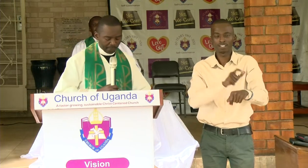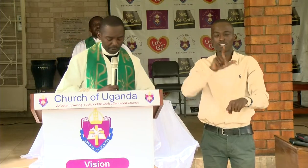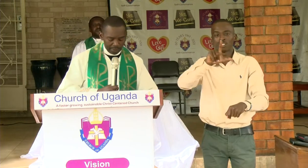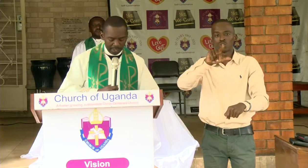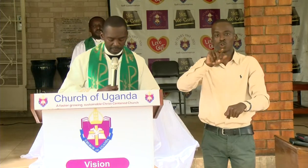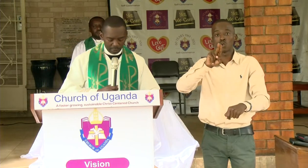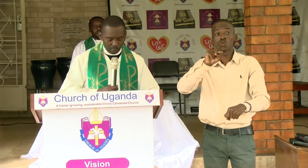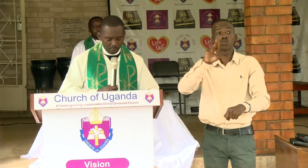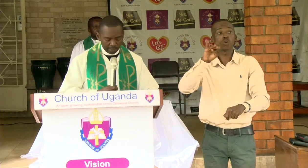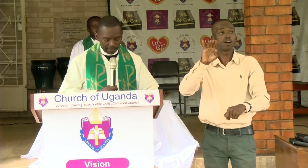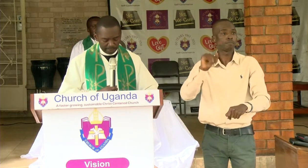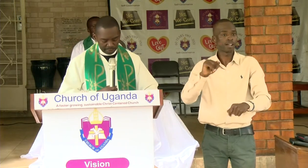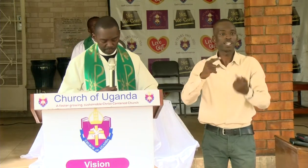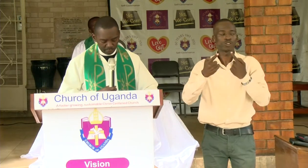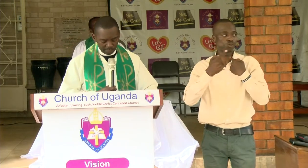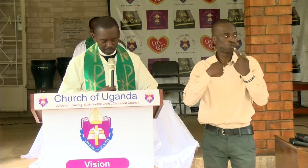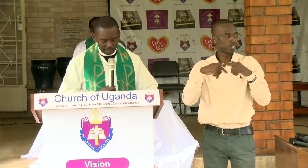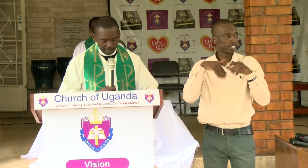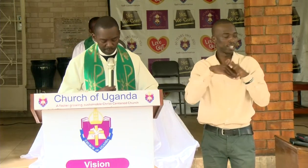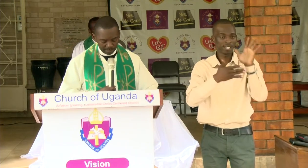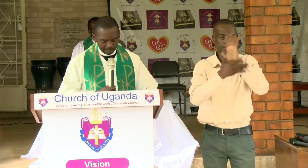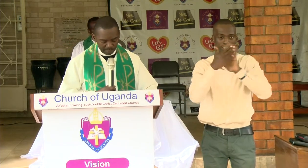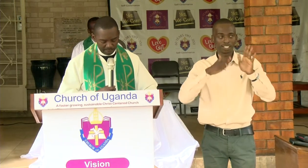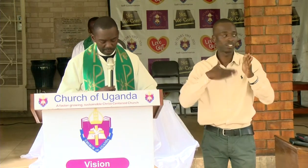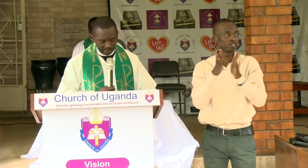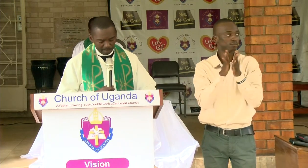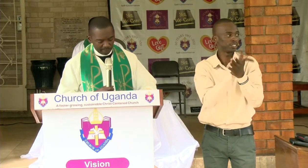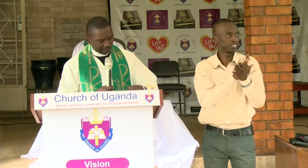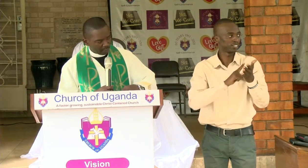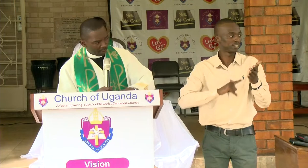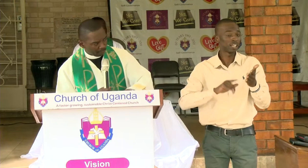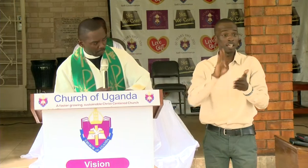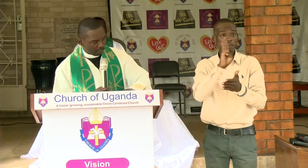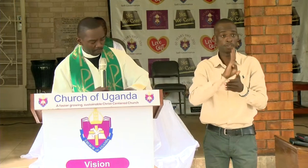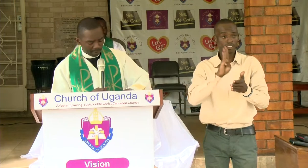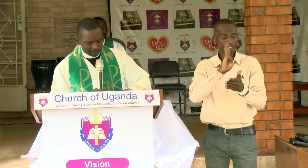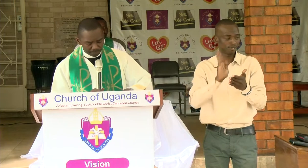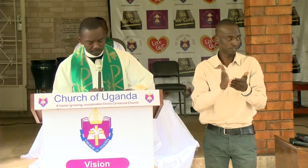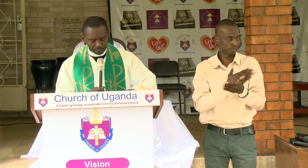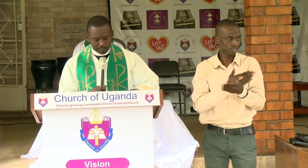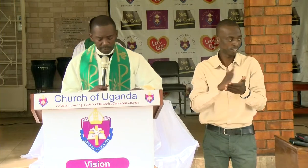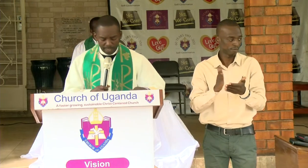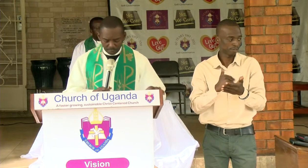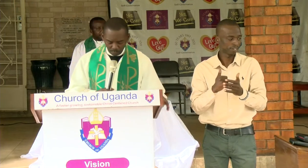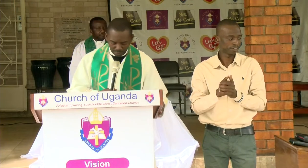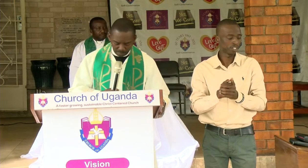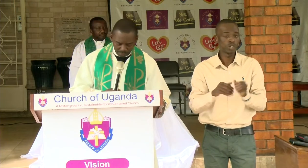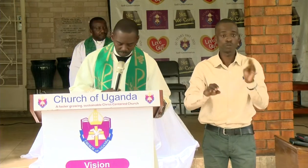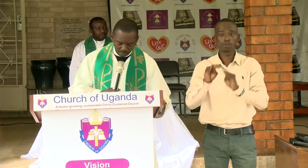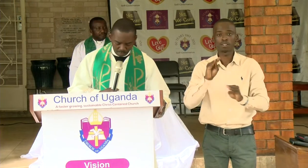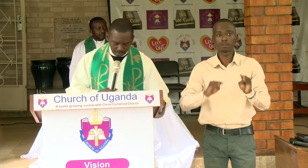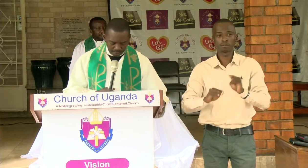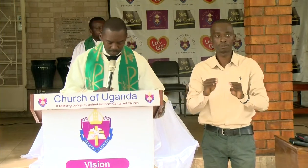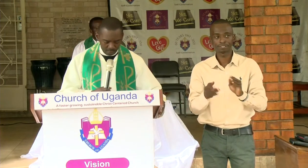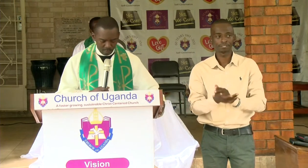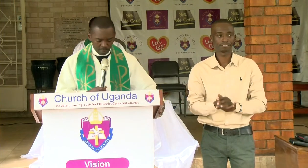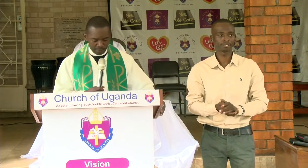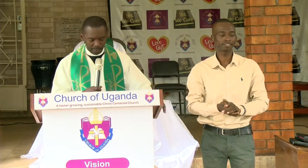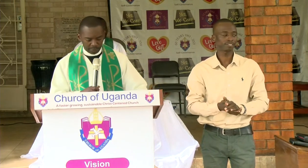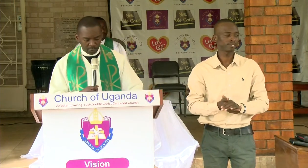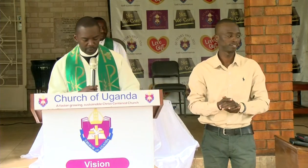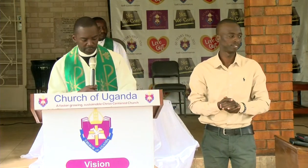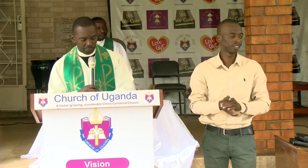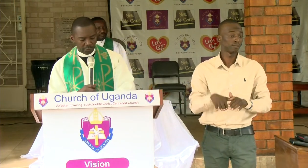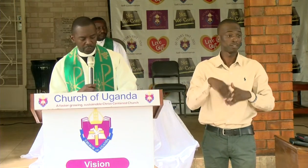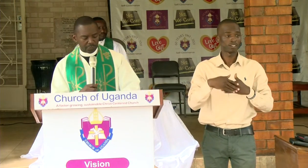Lutwama yagenda okwogera gye tuli. Mukama yebazibwe. Betheza tunafuna oluyimba aye tuweeyo ebirabo